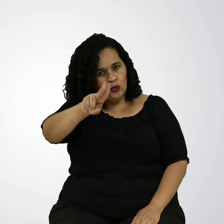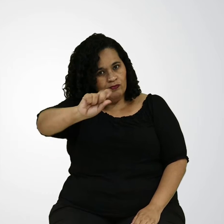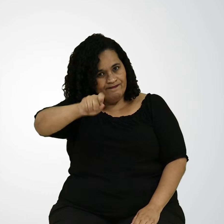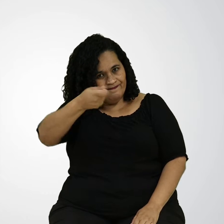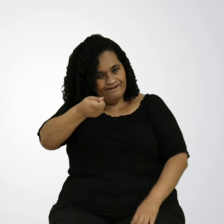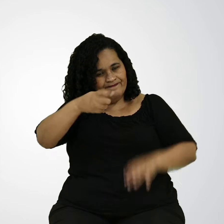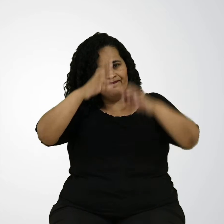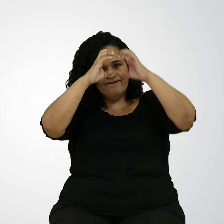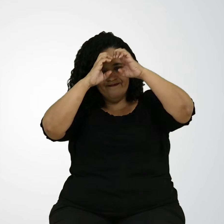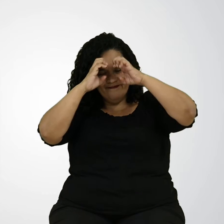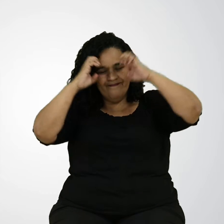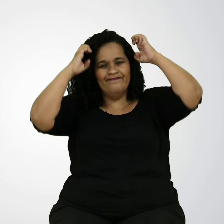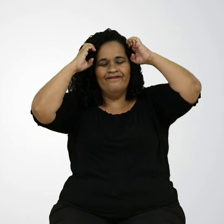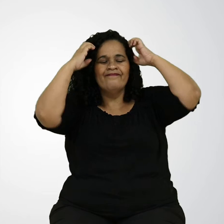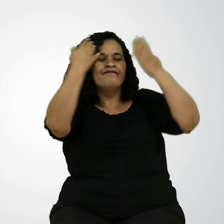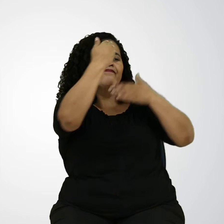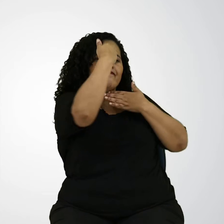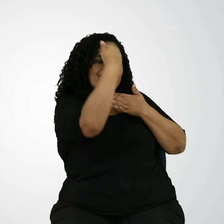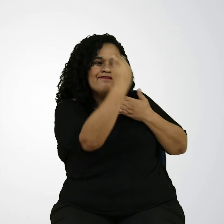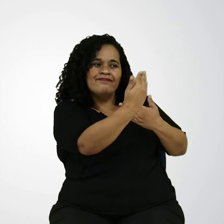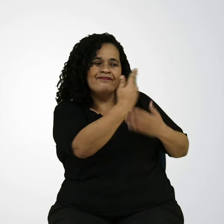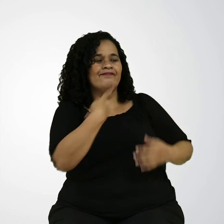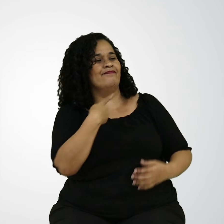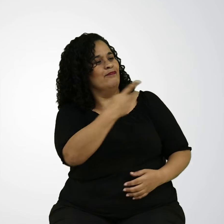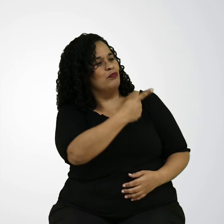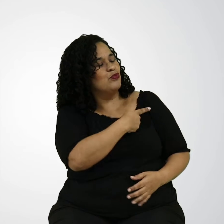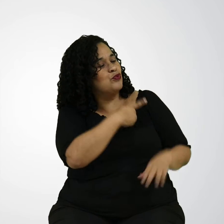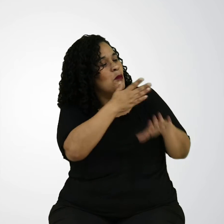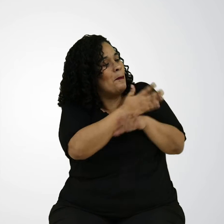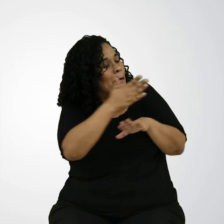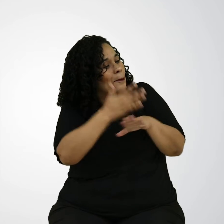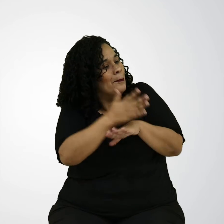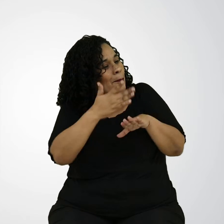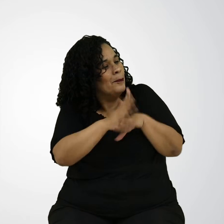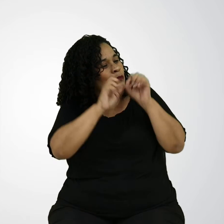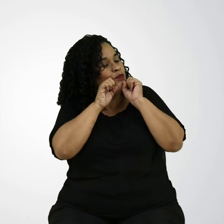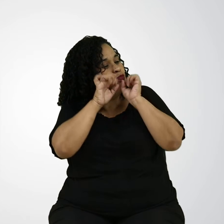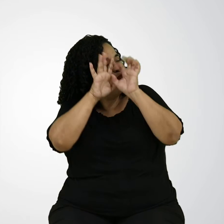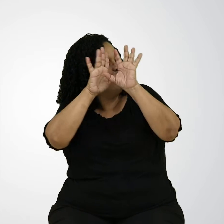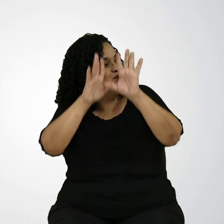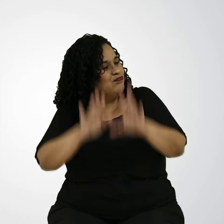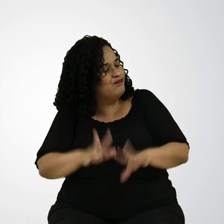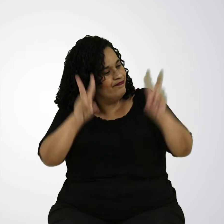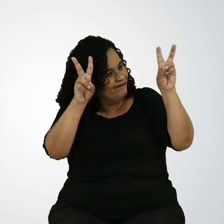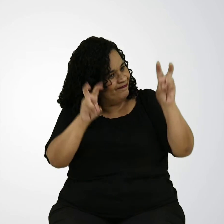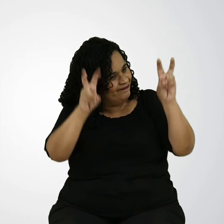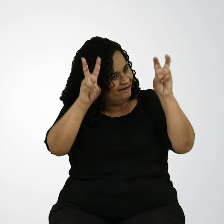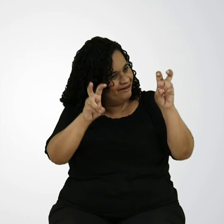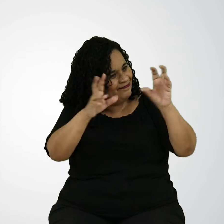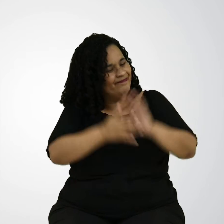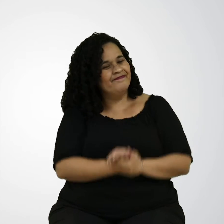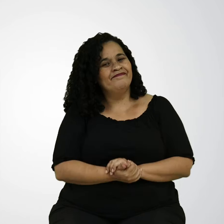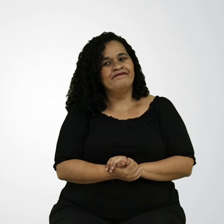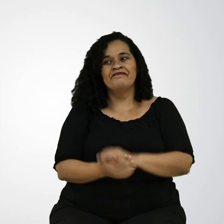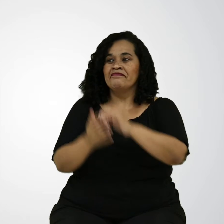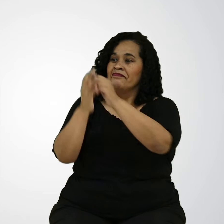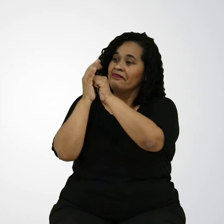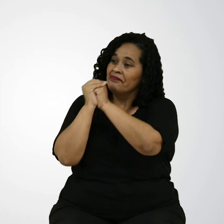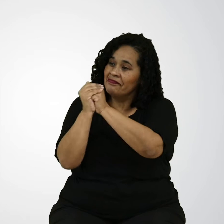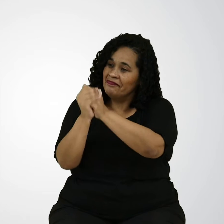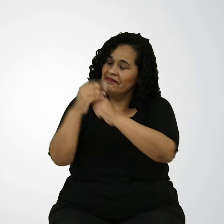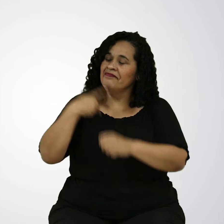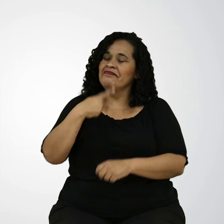aqui com a gente e que sua participação aqui seja abençoadora nesse tema. Amém, pastor Samuel, uma